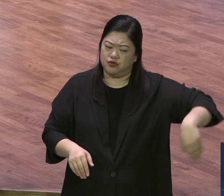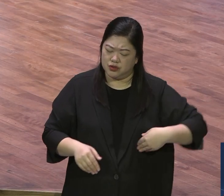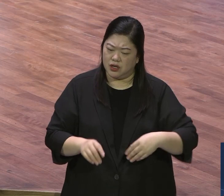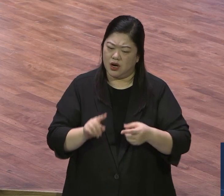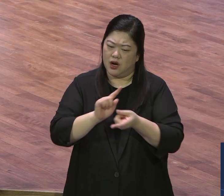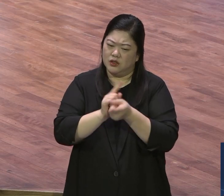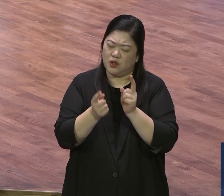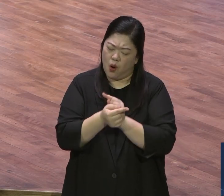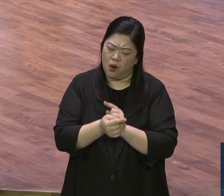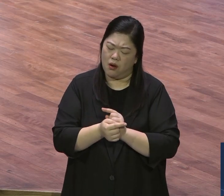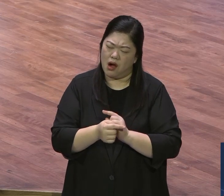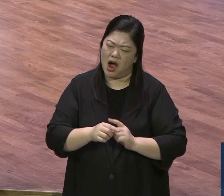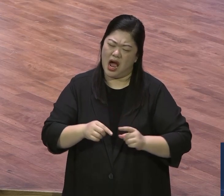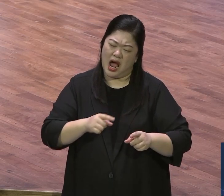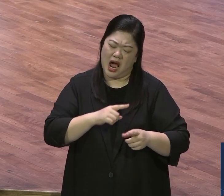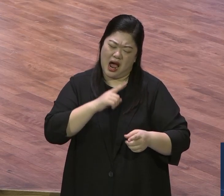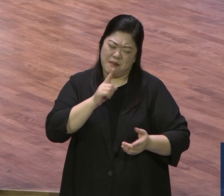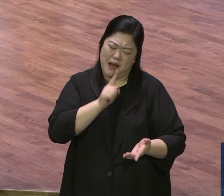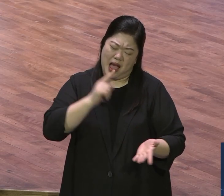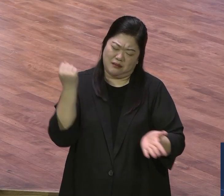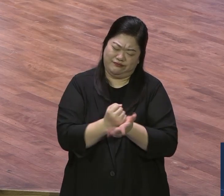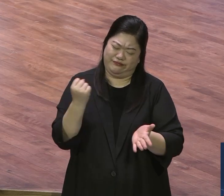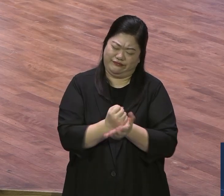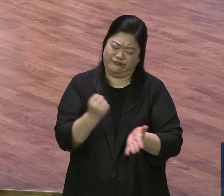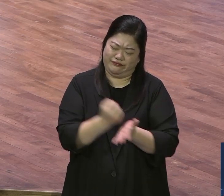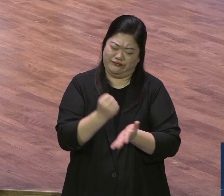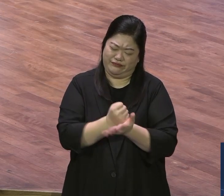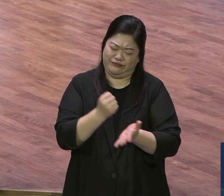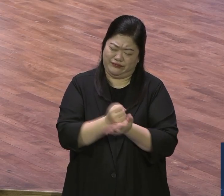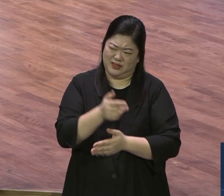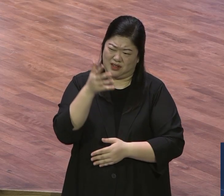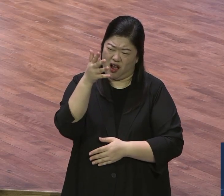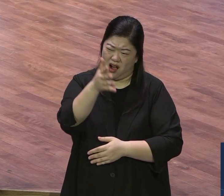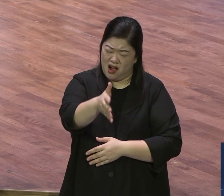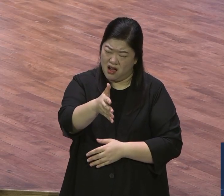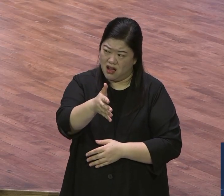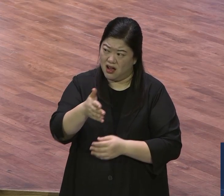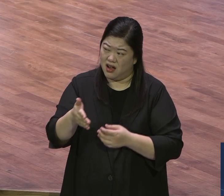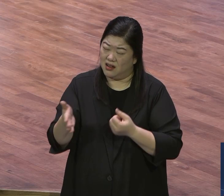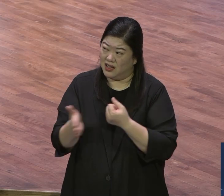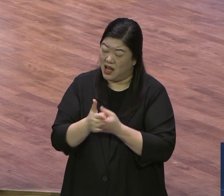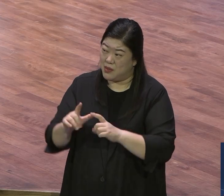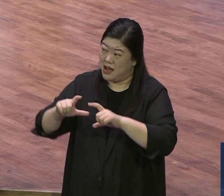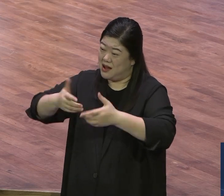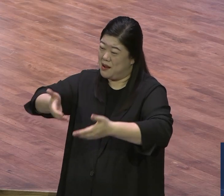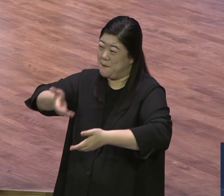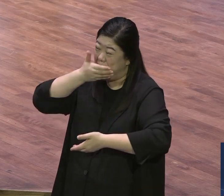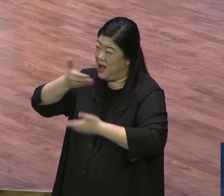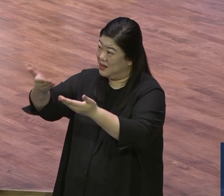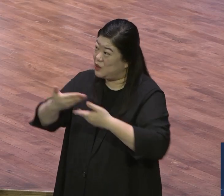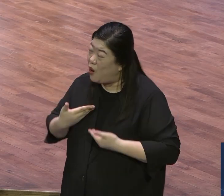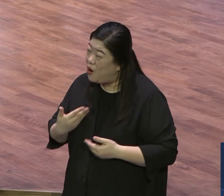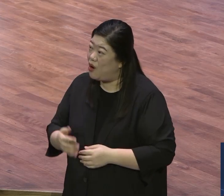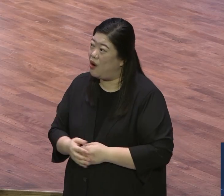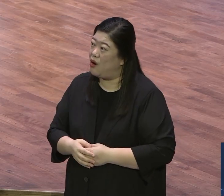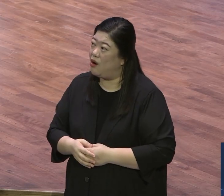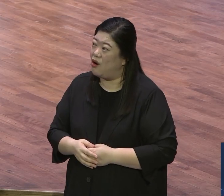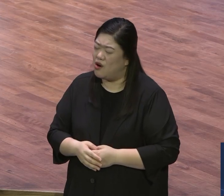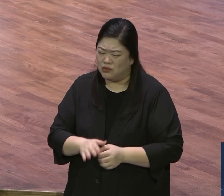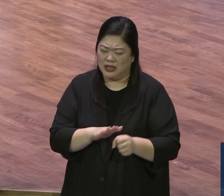마스크로 다 틀어막고 살라 하십니까? 하나님 우리가 얼마나 서로 다투고 싸우며 시기하고